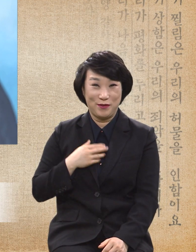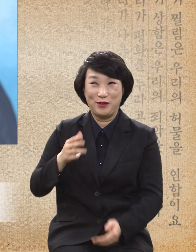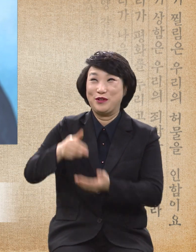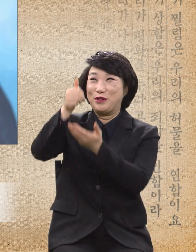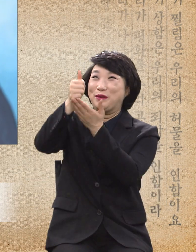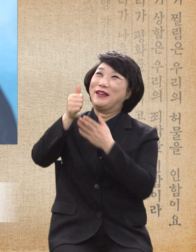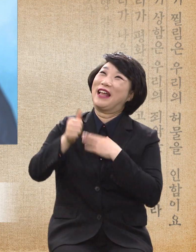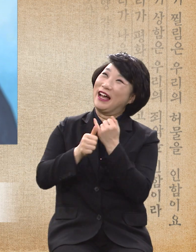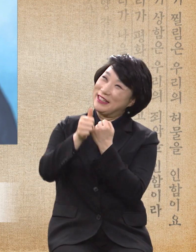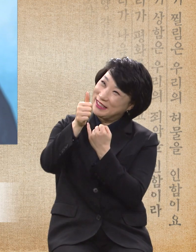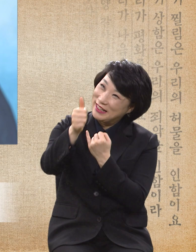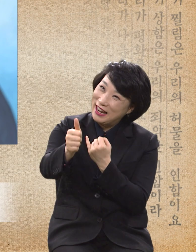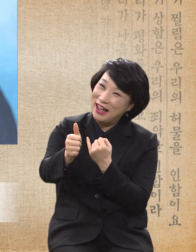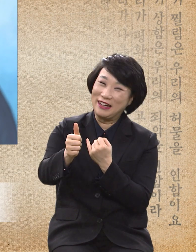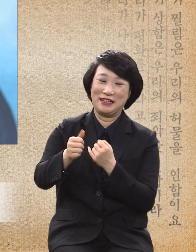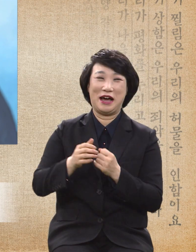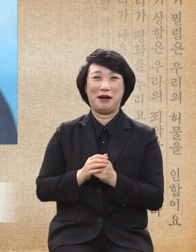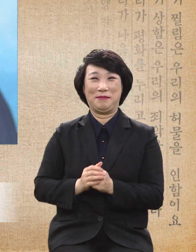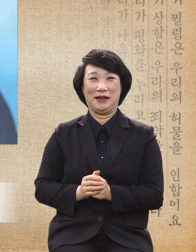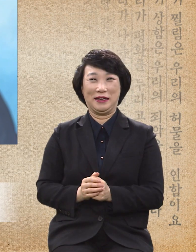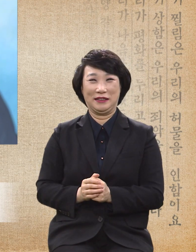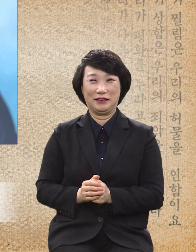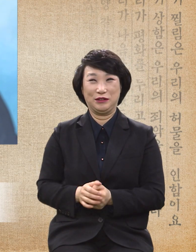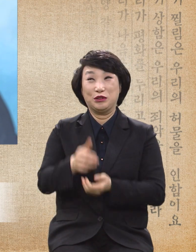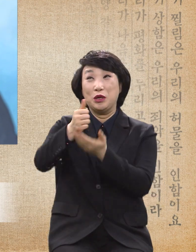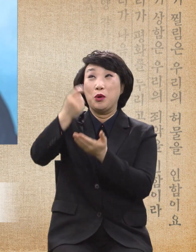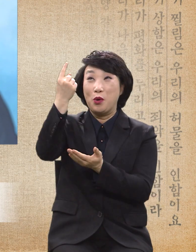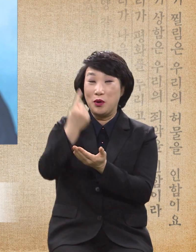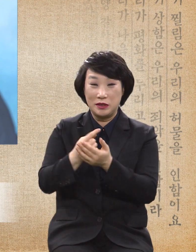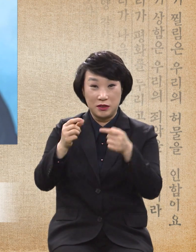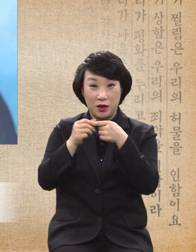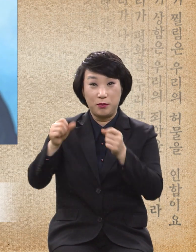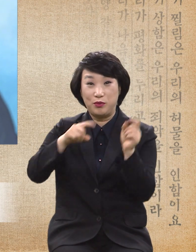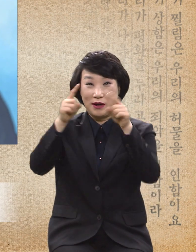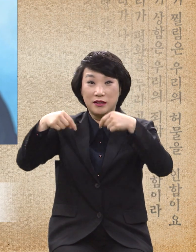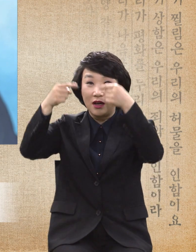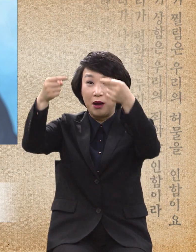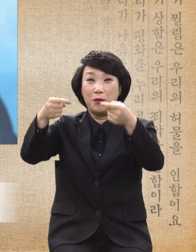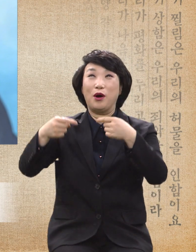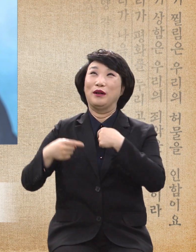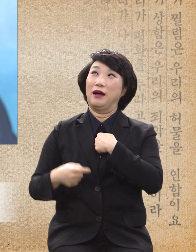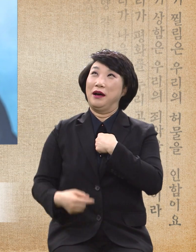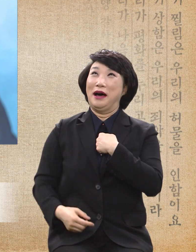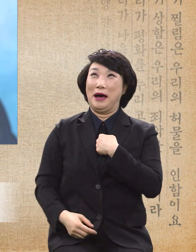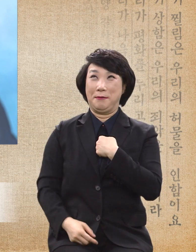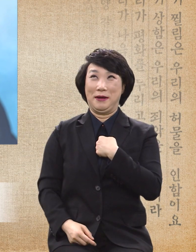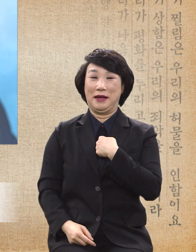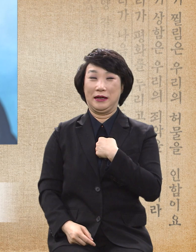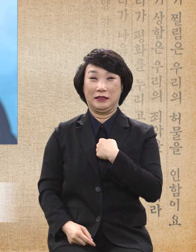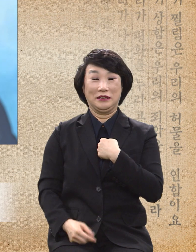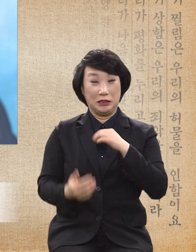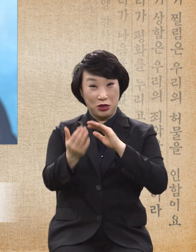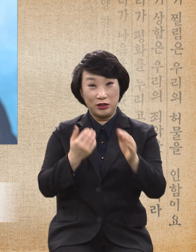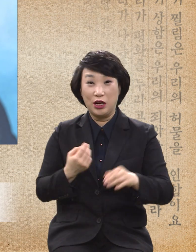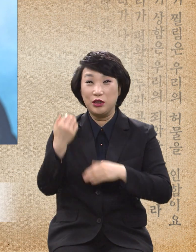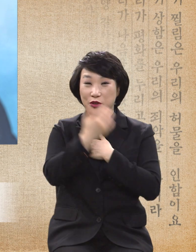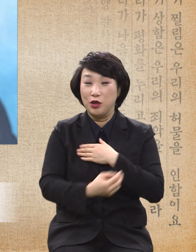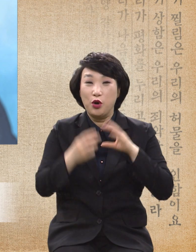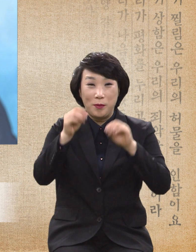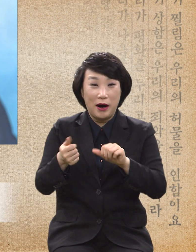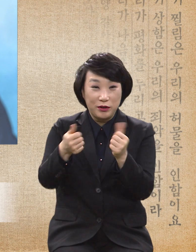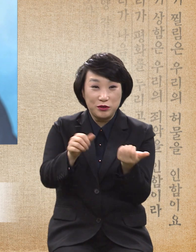그분이 나의 신랑이라는 것, 주님 오시면 첫 부활에 참여한다는 것, 그 전에 육신이